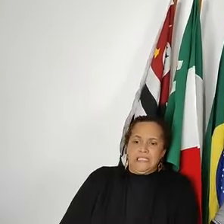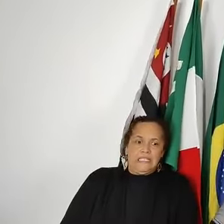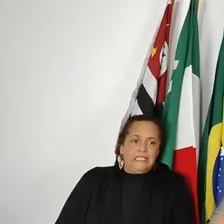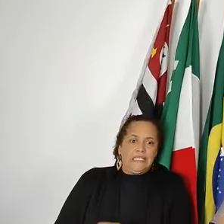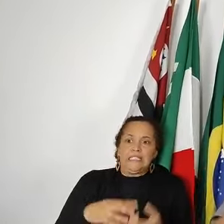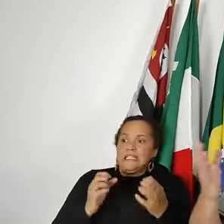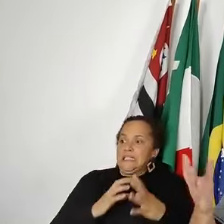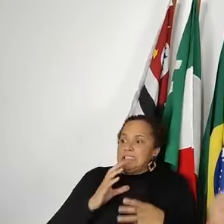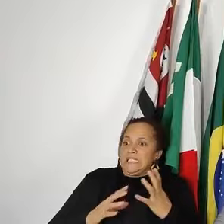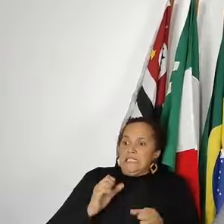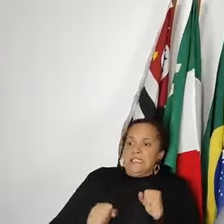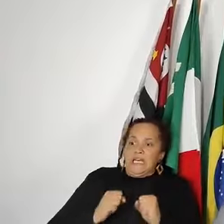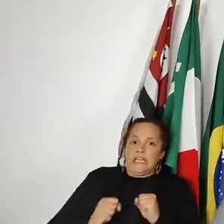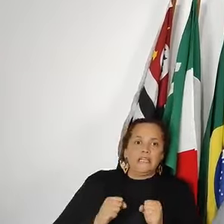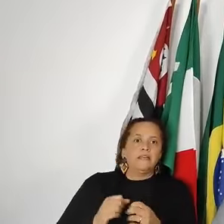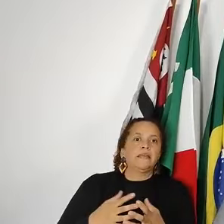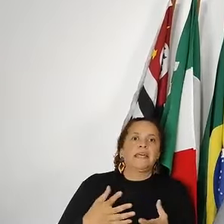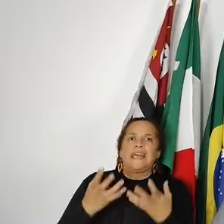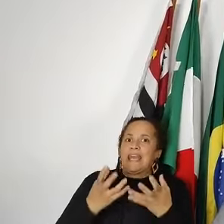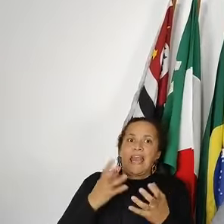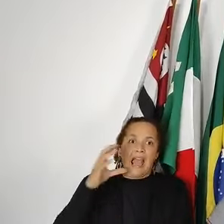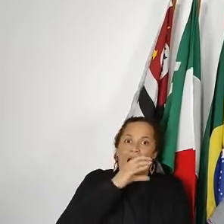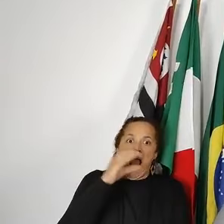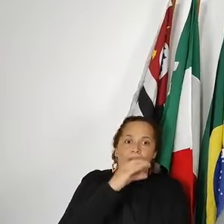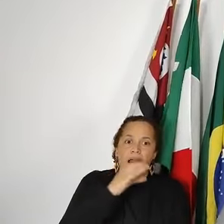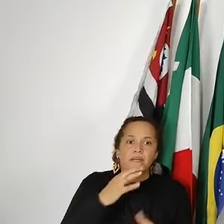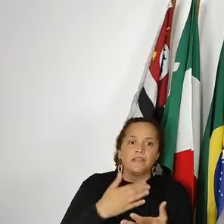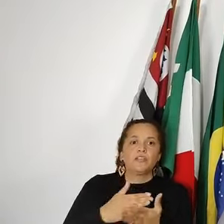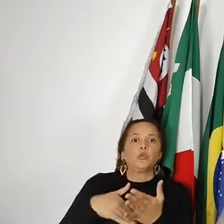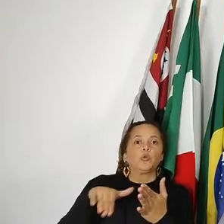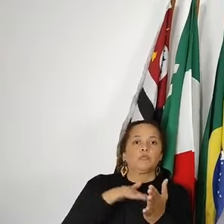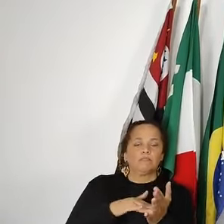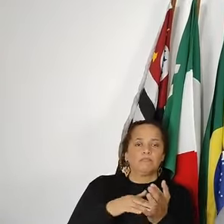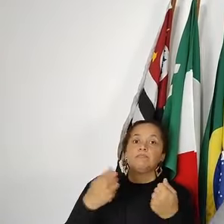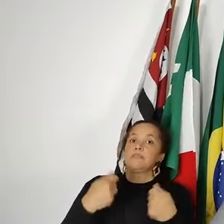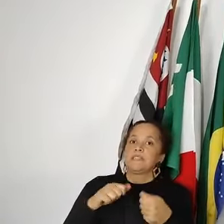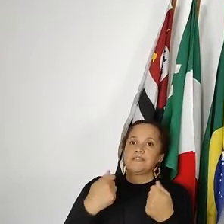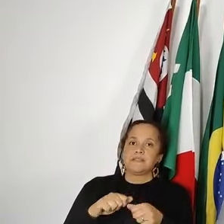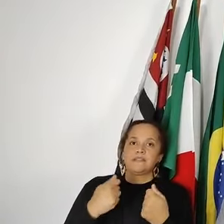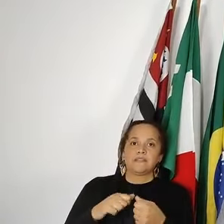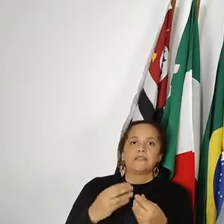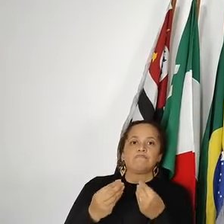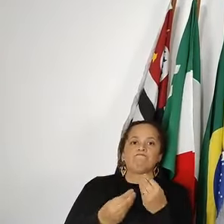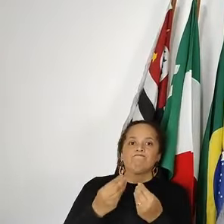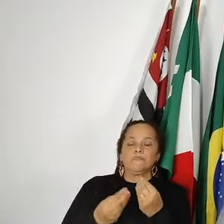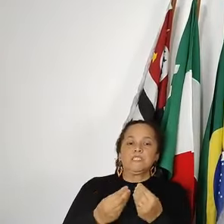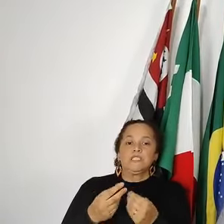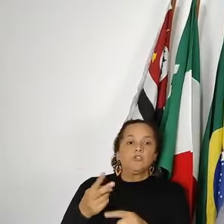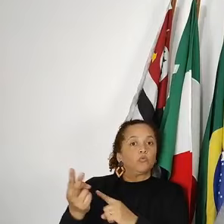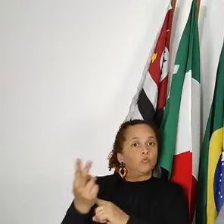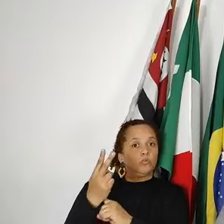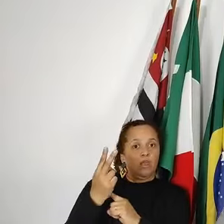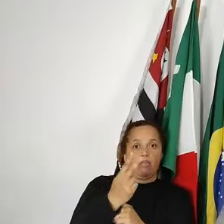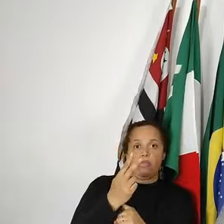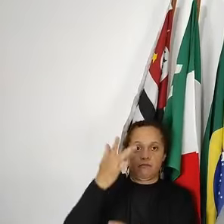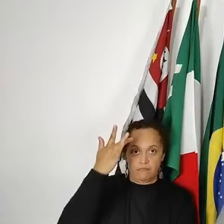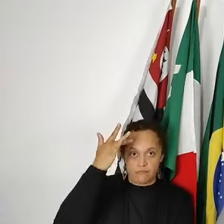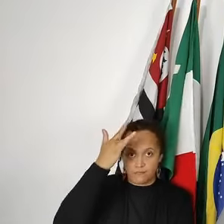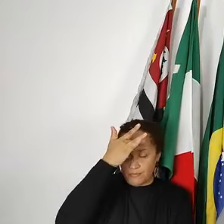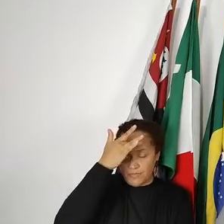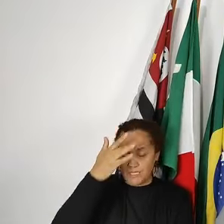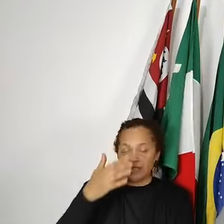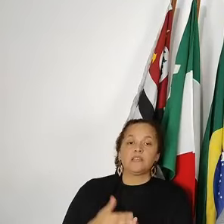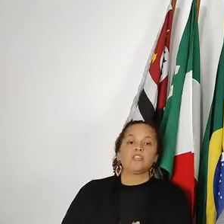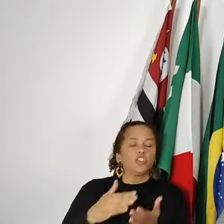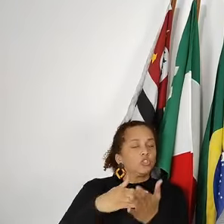com imediatistas nas palavras, né? E nós precisamos controlar a nossa mente, precisamos blindar a nossa mente de todo ataque